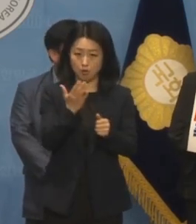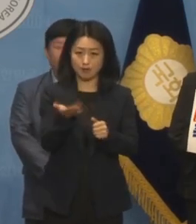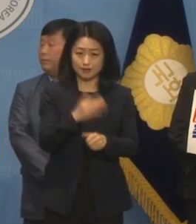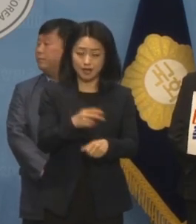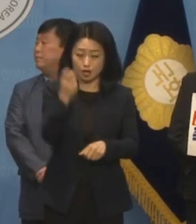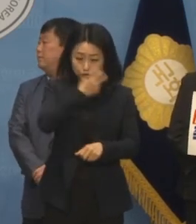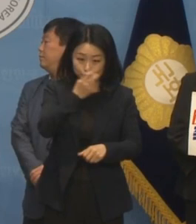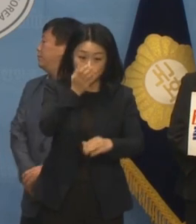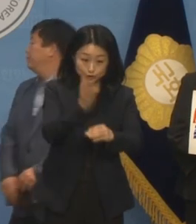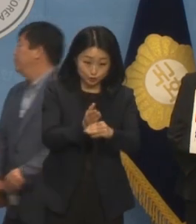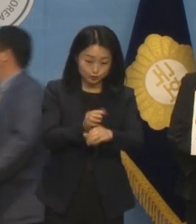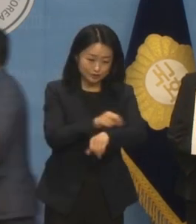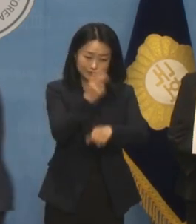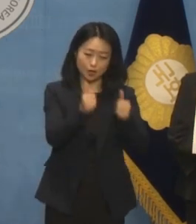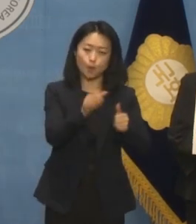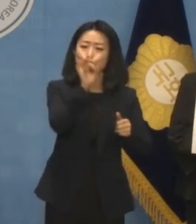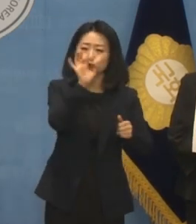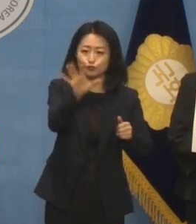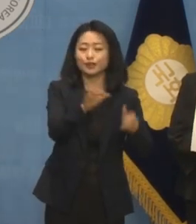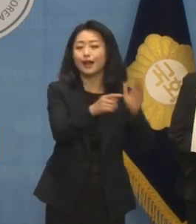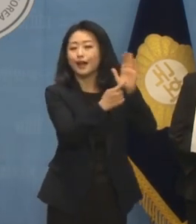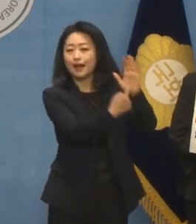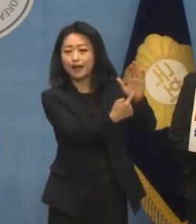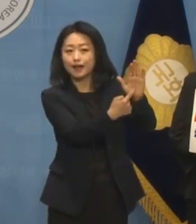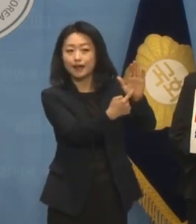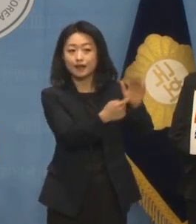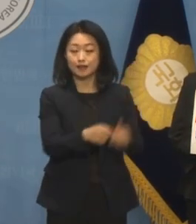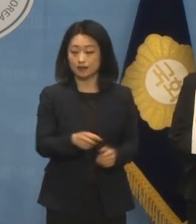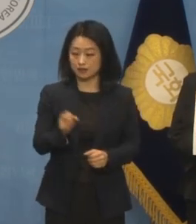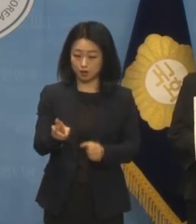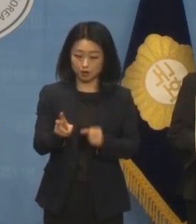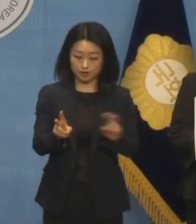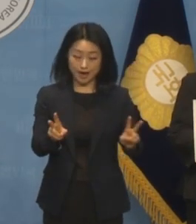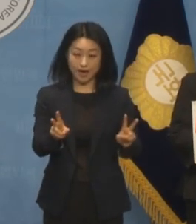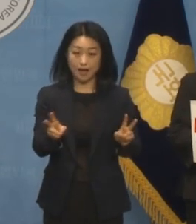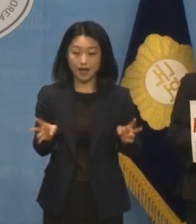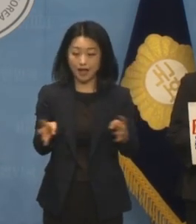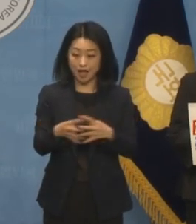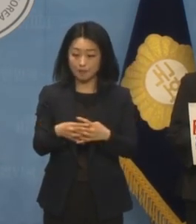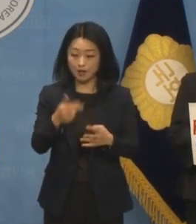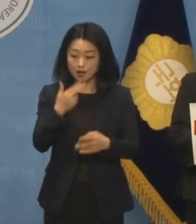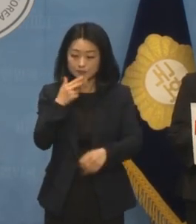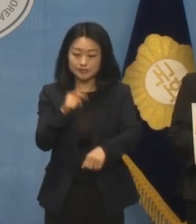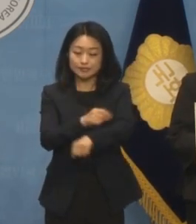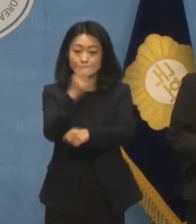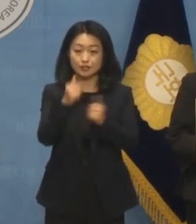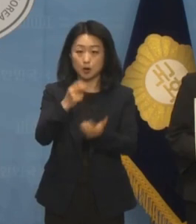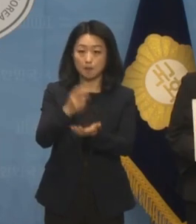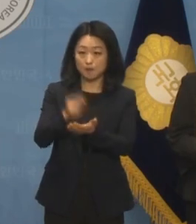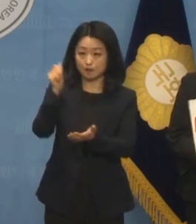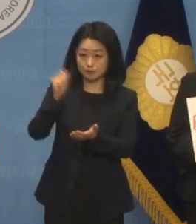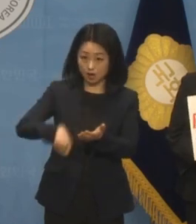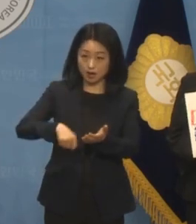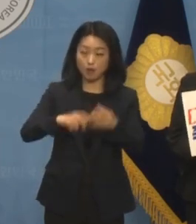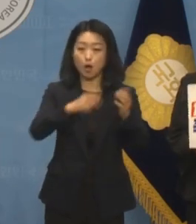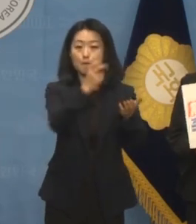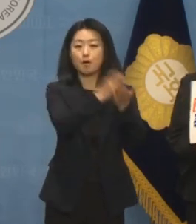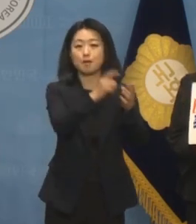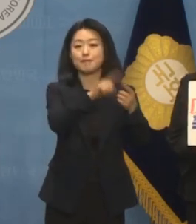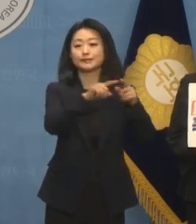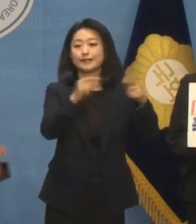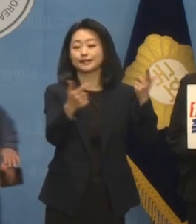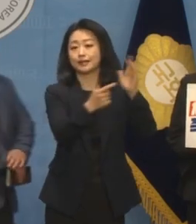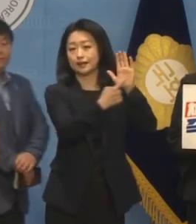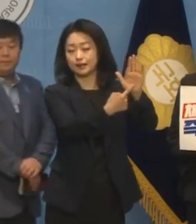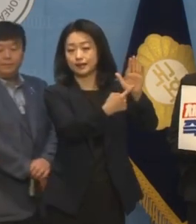얘기합니다. 국회에서 여야 합의 없이 특검법을 처리하는 것은 헌법에 어긋난다고 주장하기도 합니다.